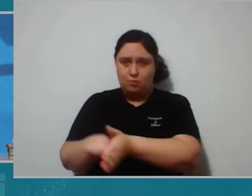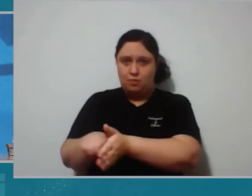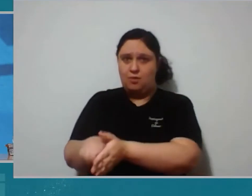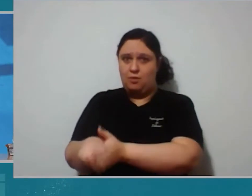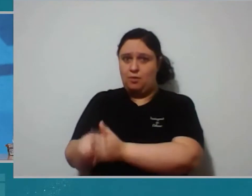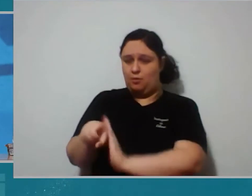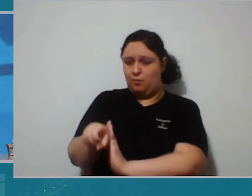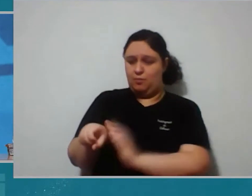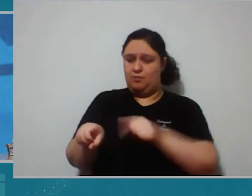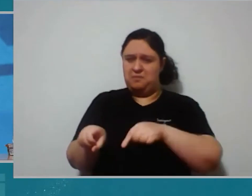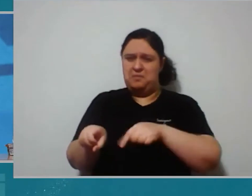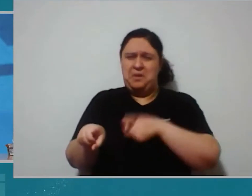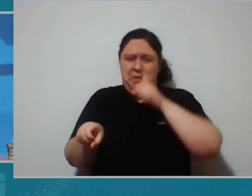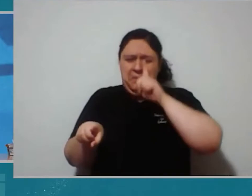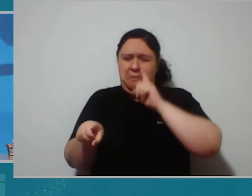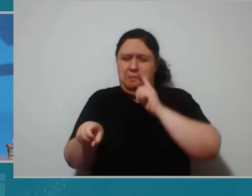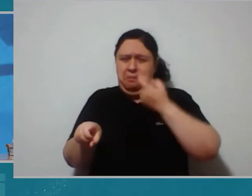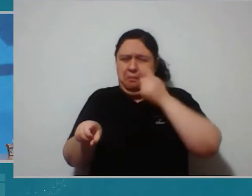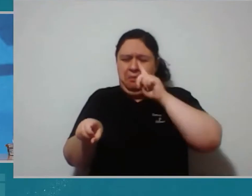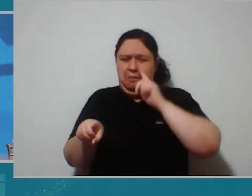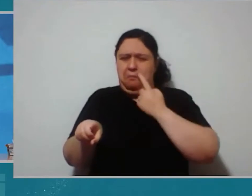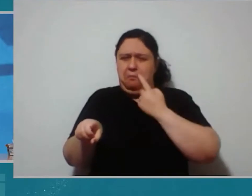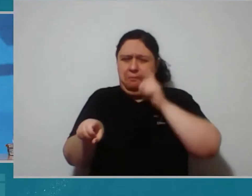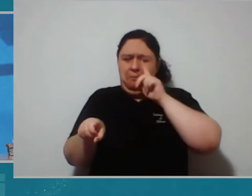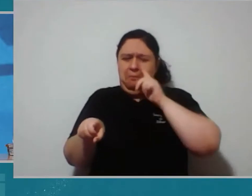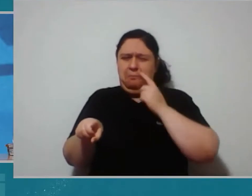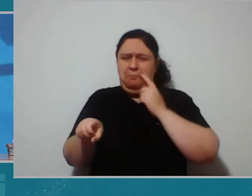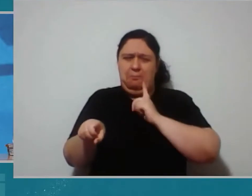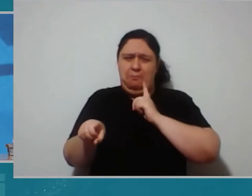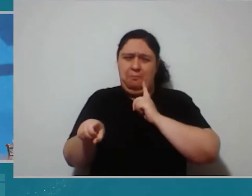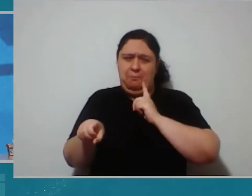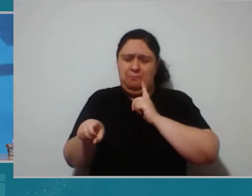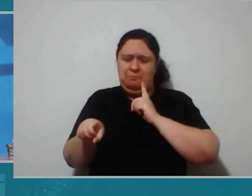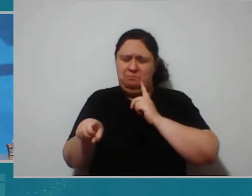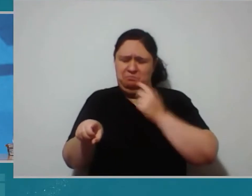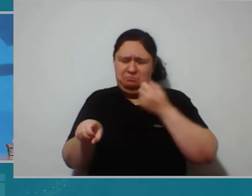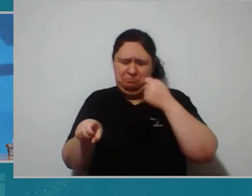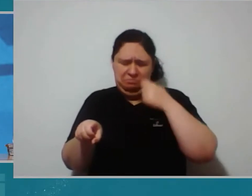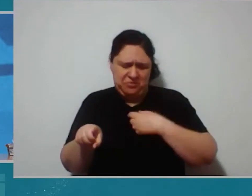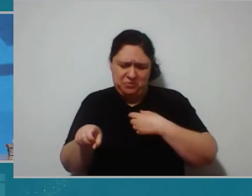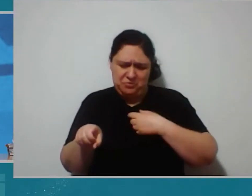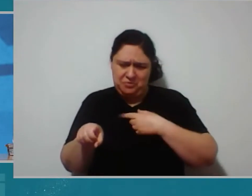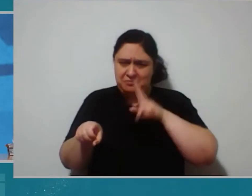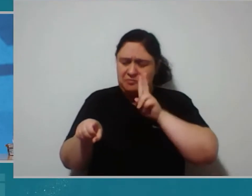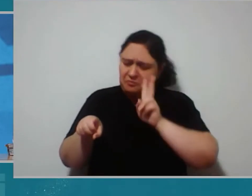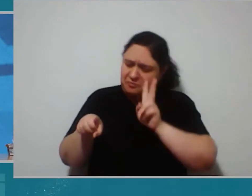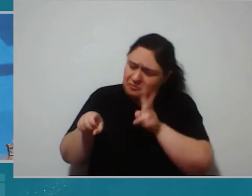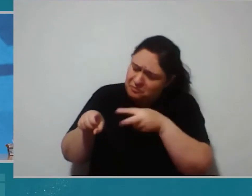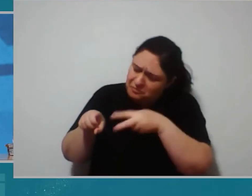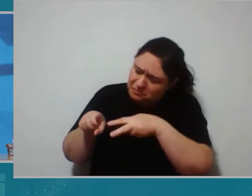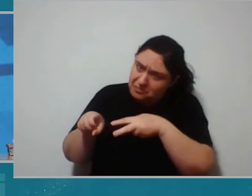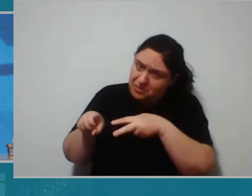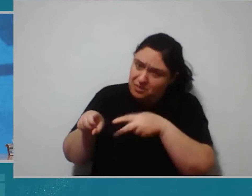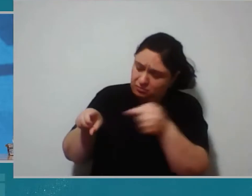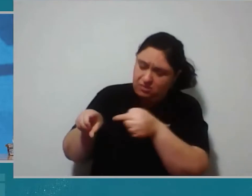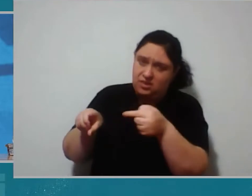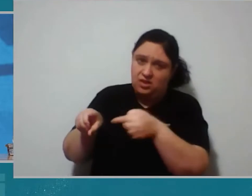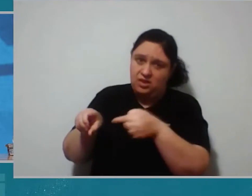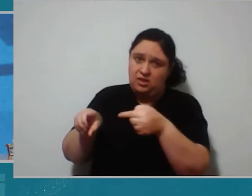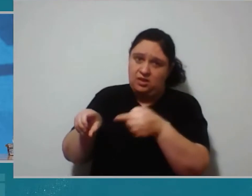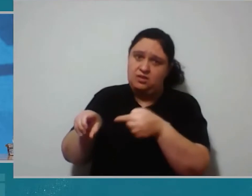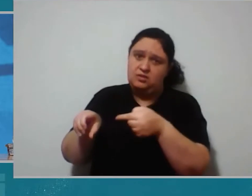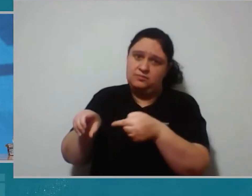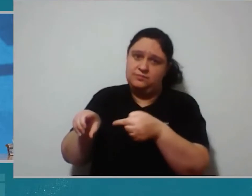chorando. Enquanto chorava, abaixou-se e olhou para dentro do túmulo. Então, irmãos, graças ao